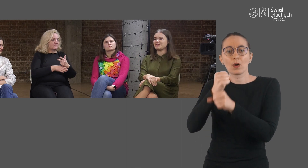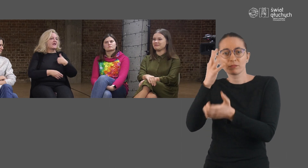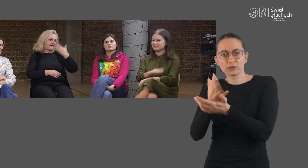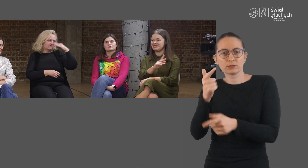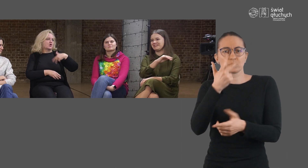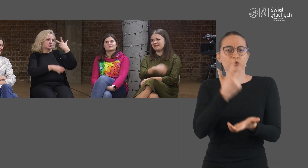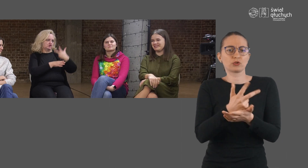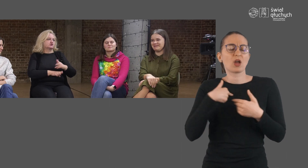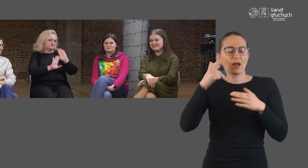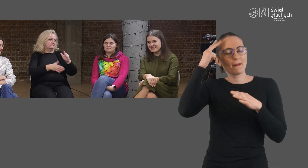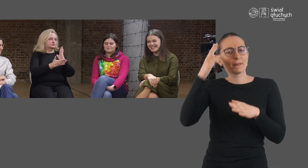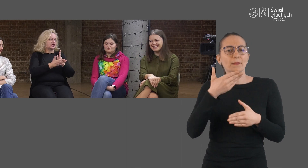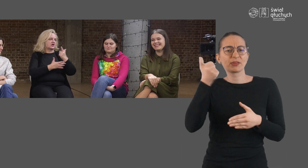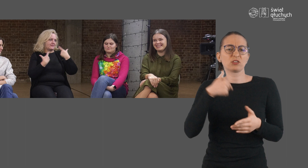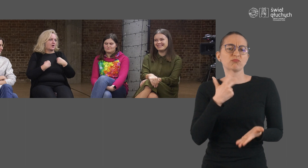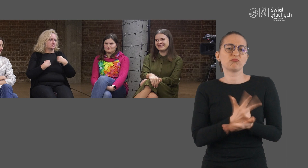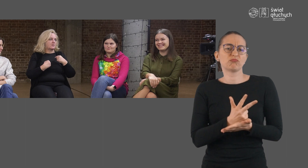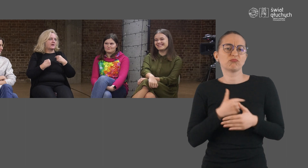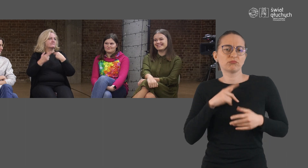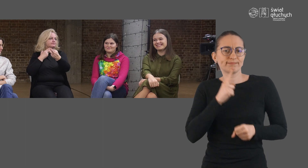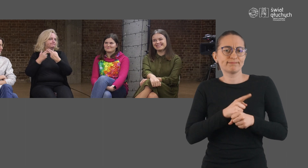tą trójkową, przeciętną osobą.